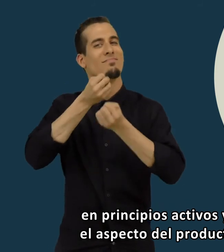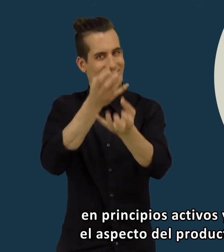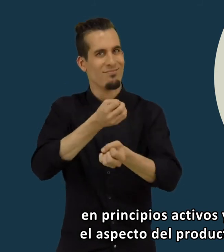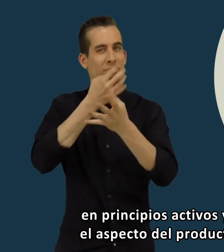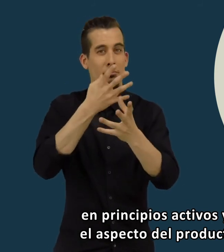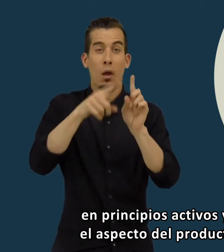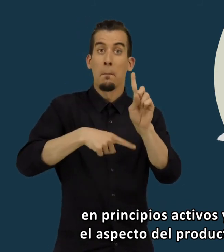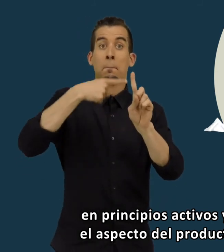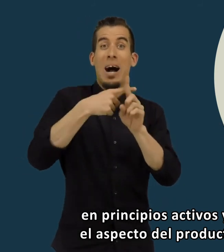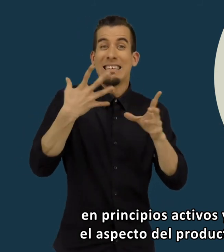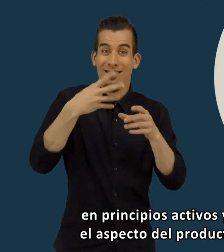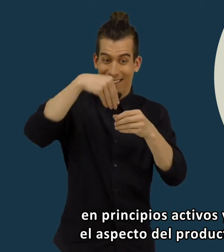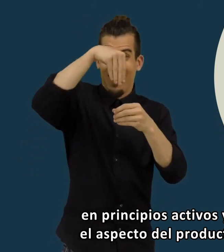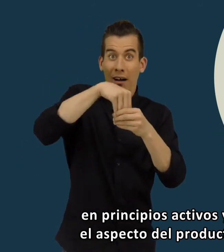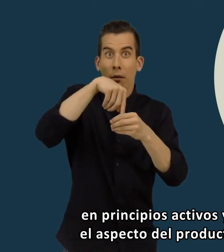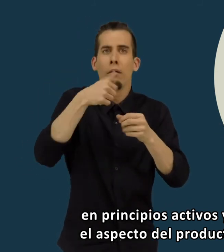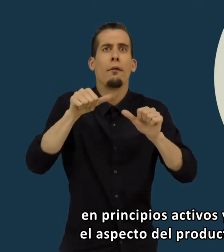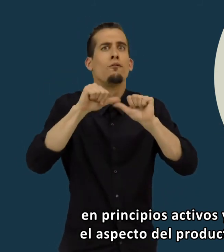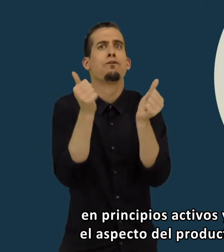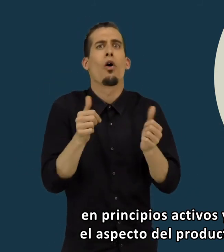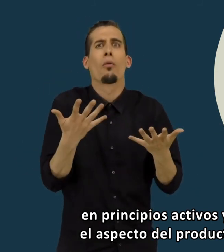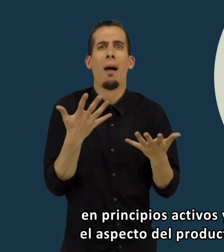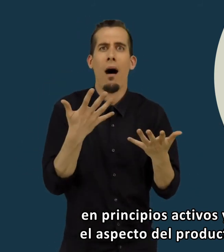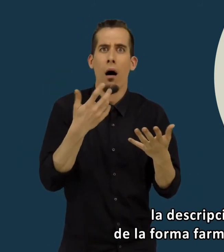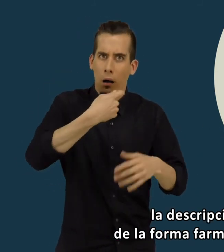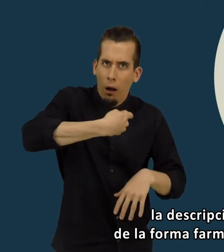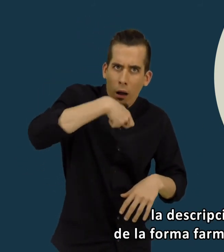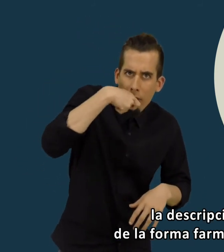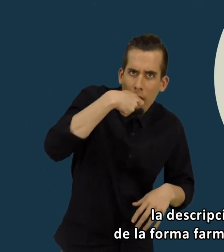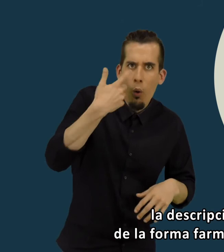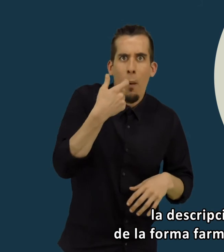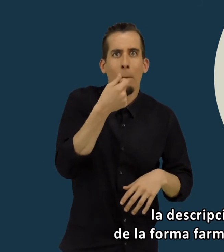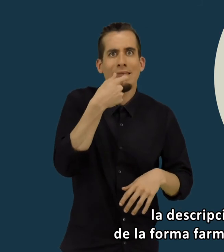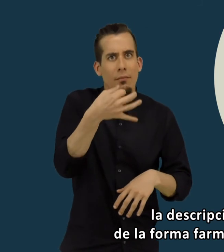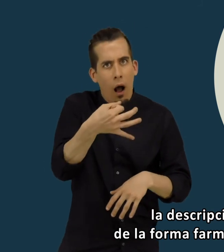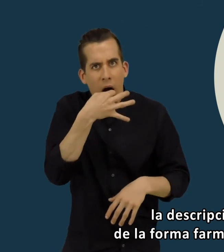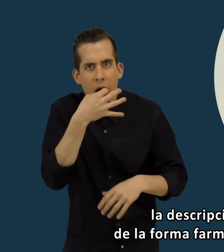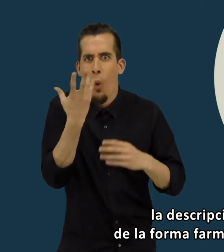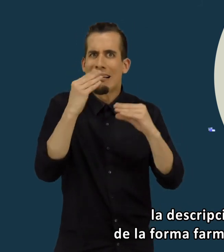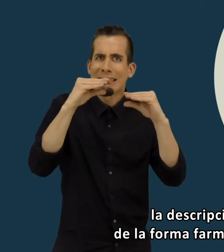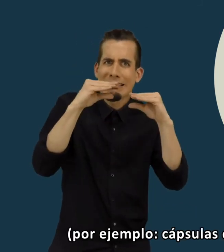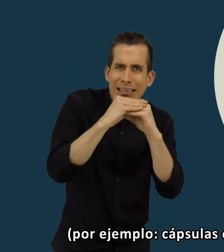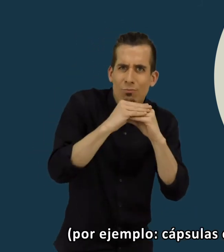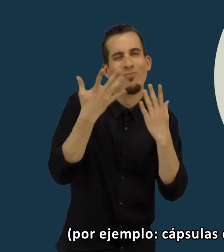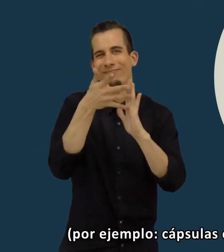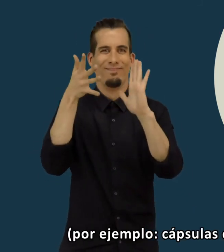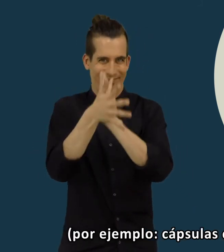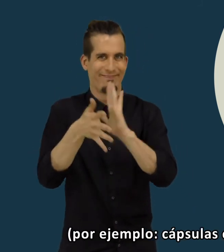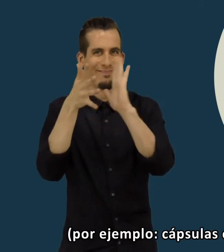el aspecto del producto incluyendo la descripción de la forma farmacéutica, por ejemplo, cápsulas